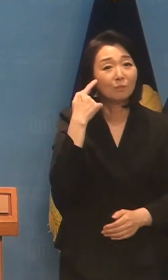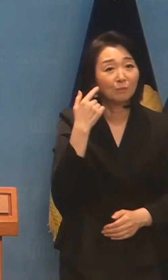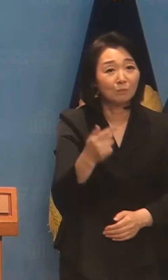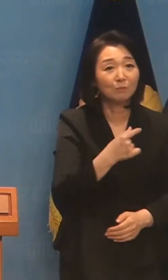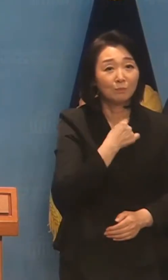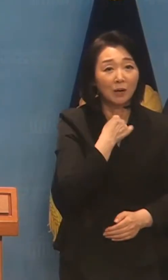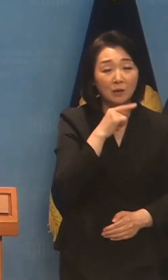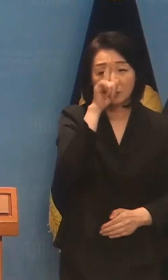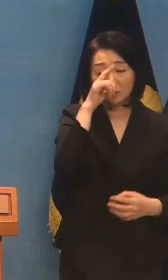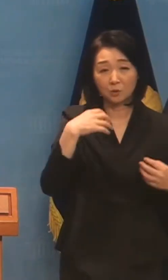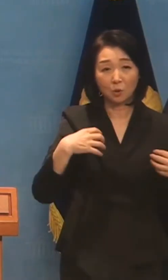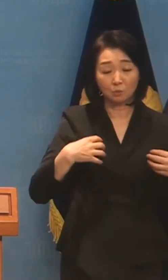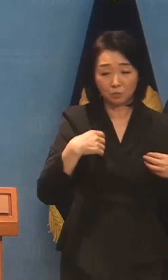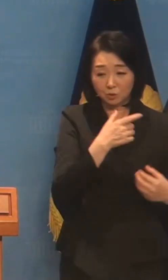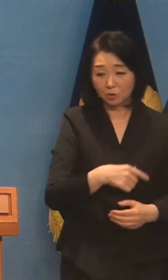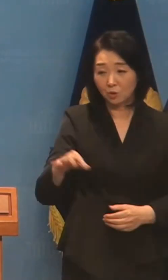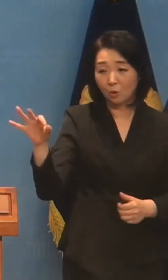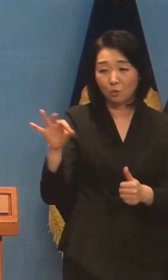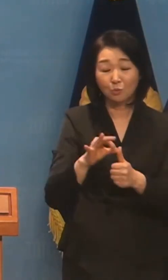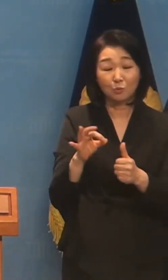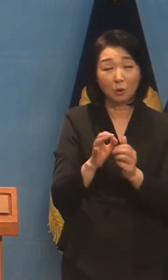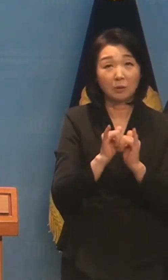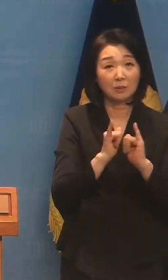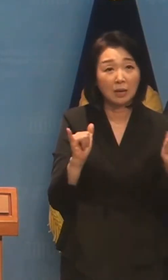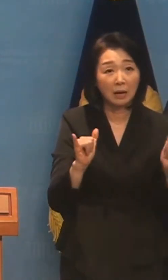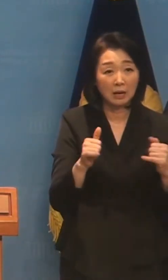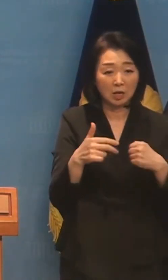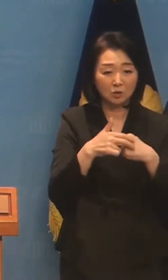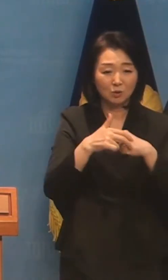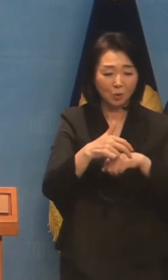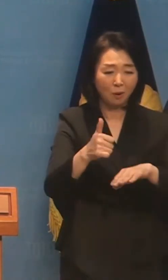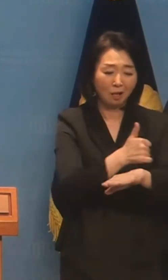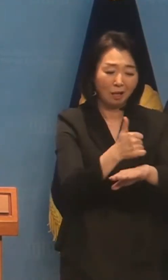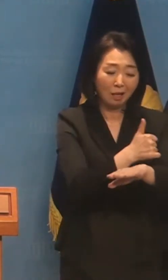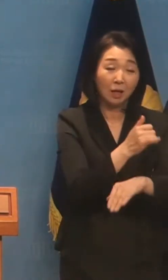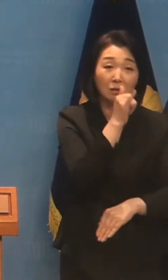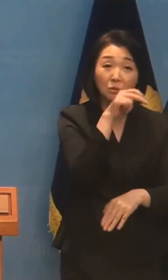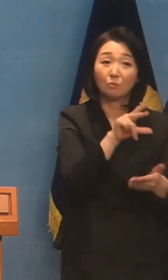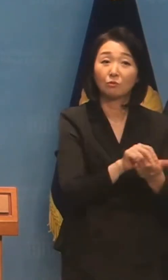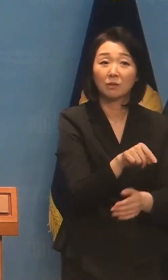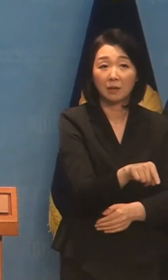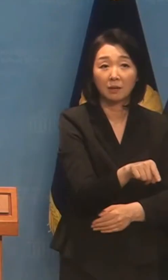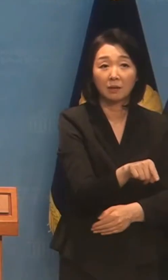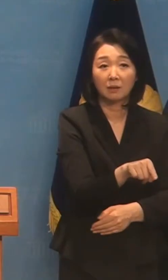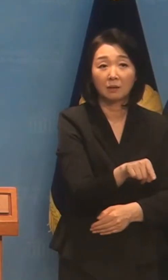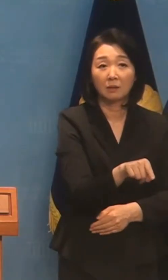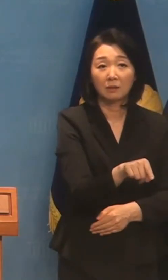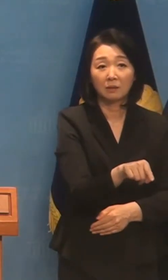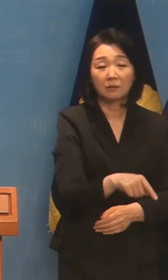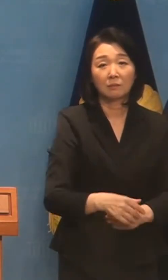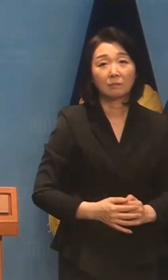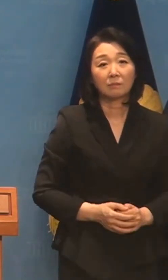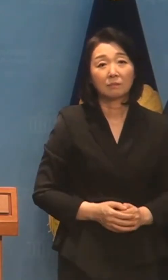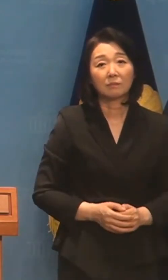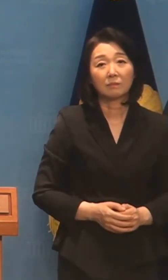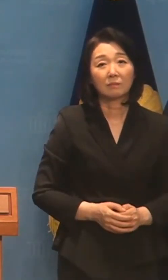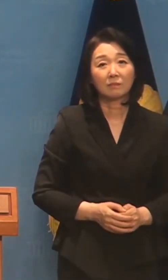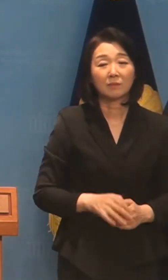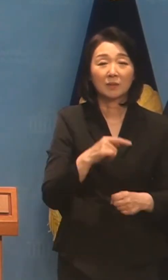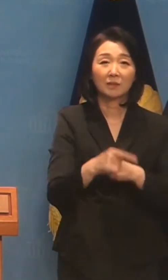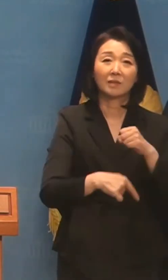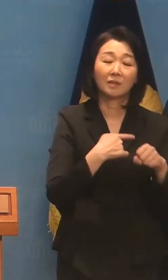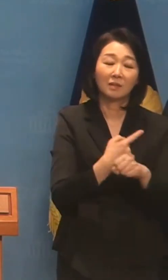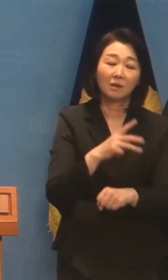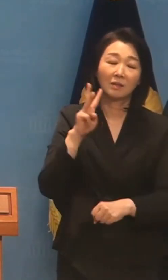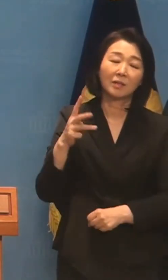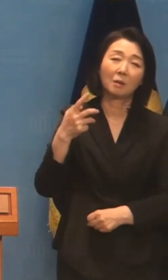정부는 일부 의료급여 수급자의 과다한 의료 이용을 문제 삼지만 실제로 연